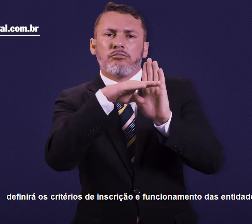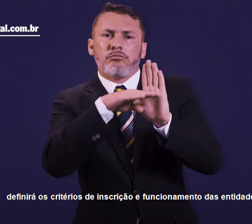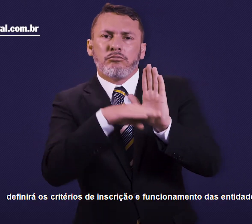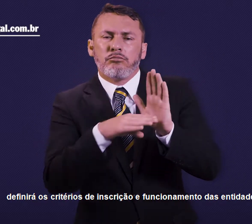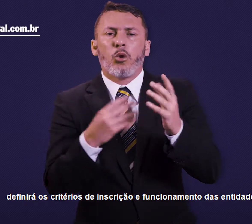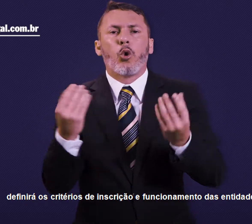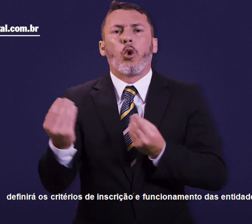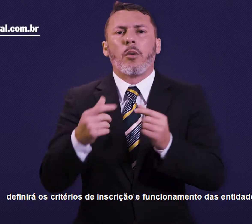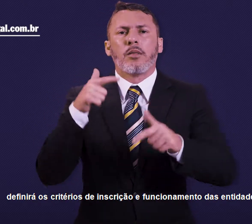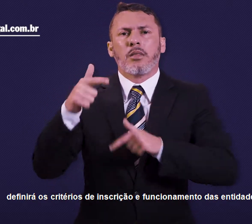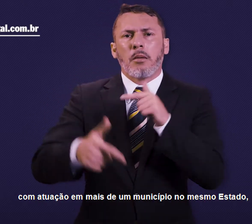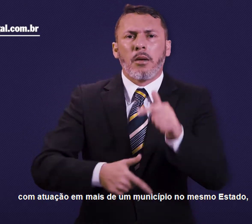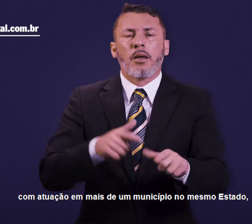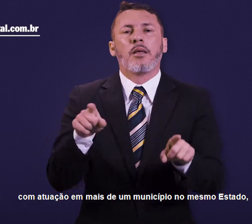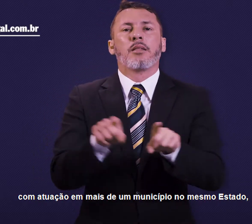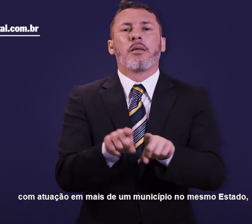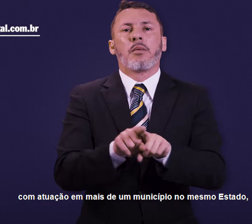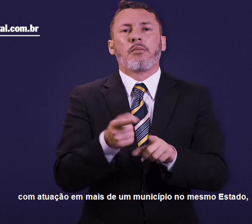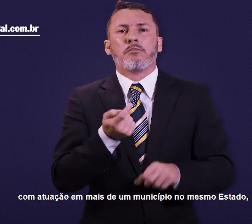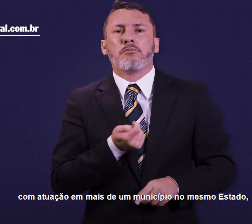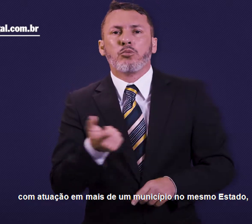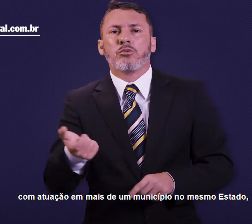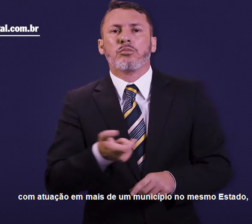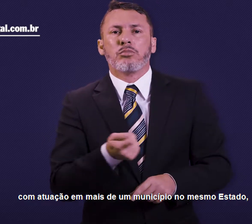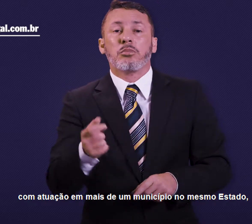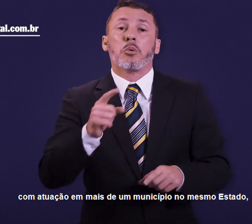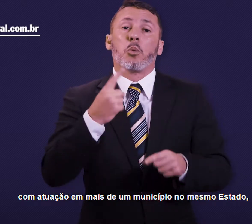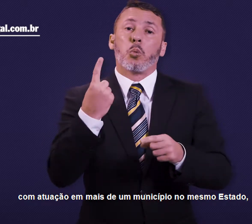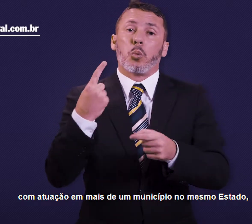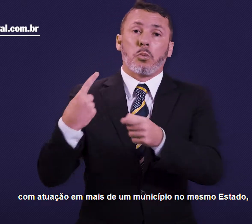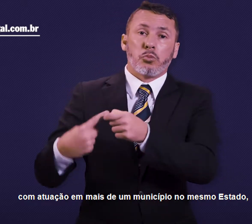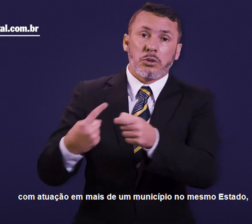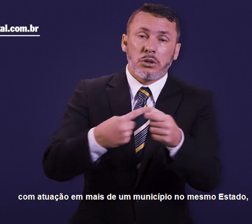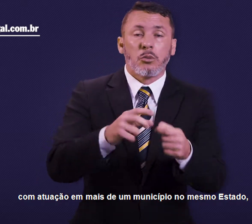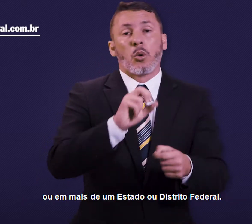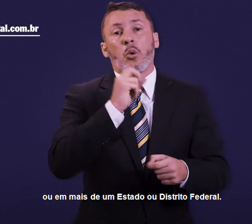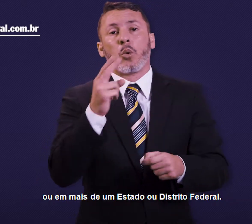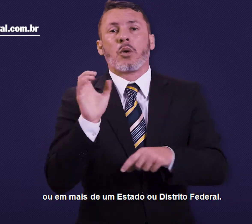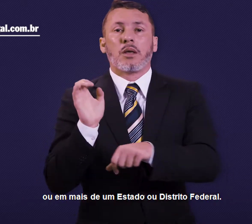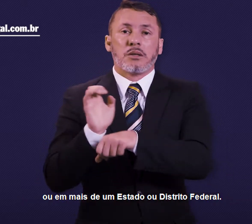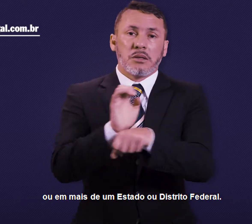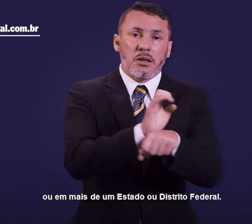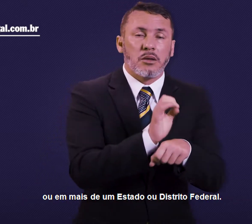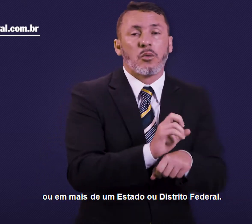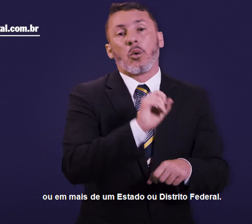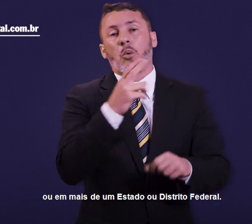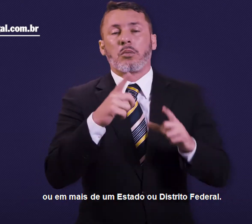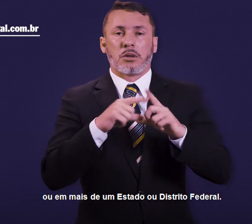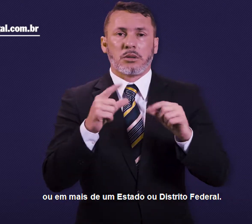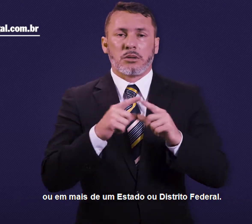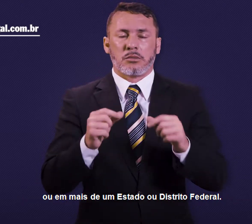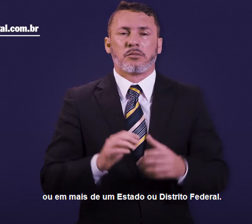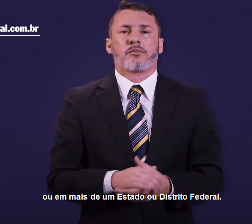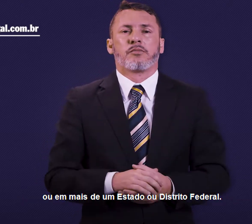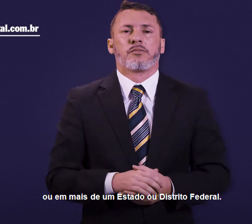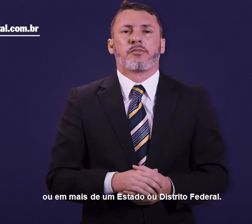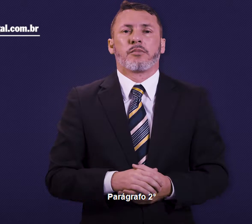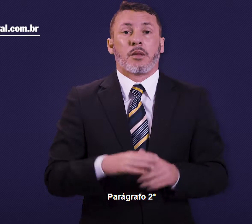funcionamento das entidades com atuação em mais de um município no mesmo estado ou em mais de um estado ou Distrito Federal.